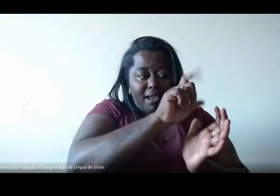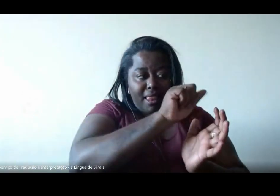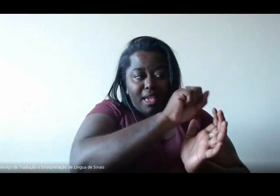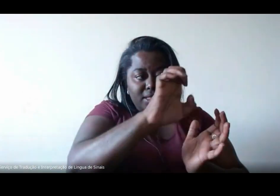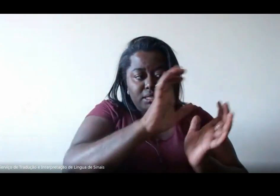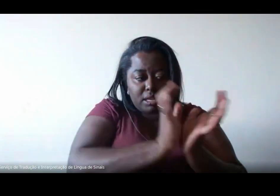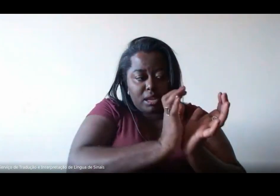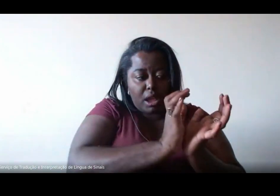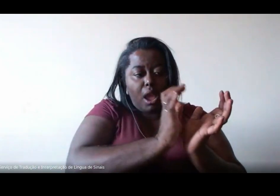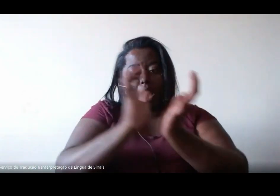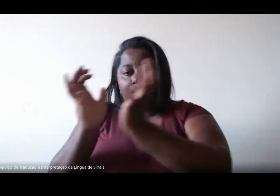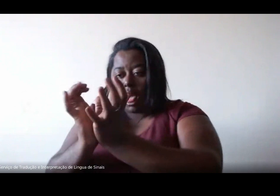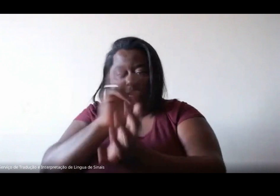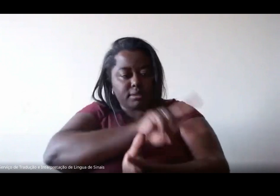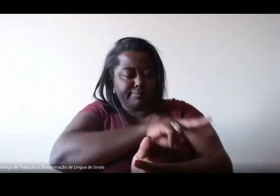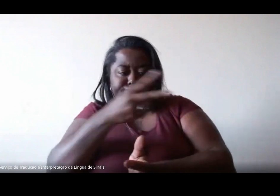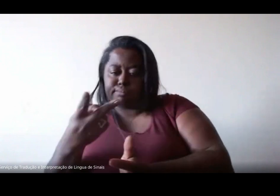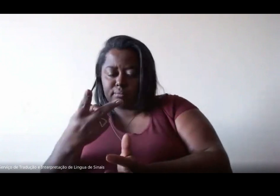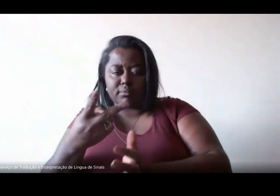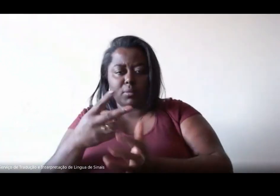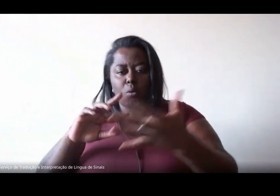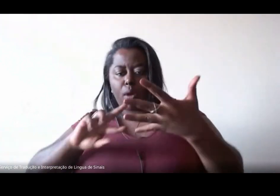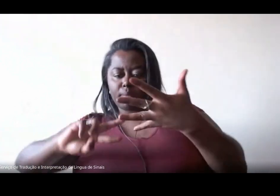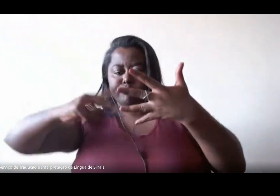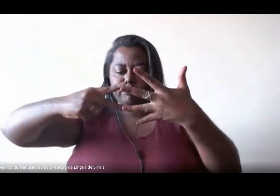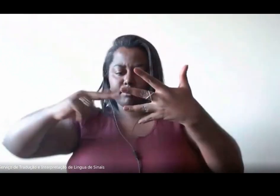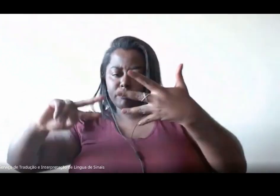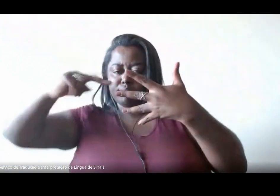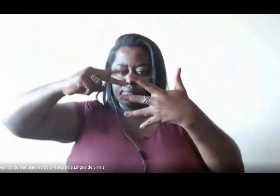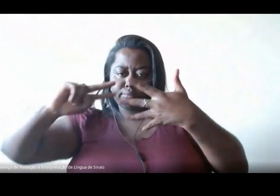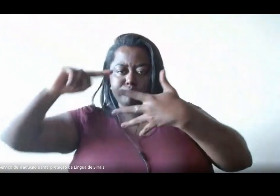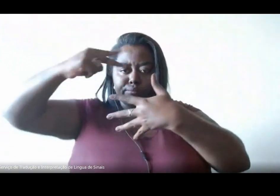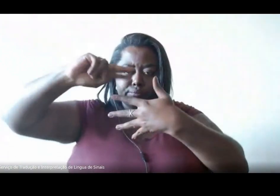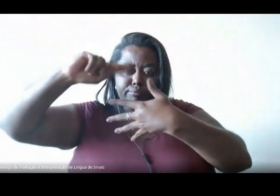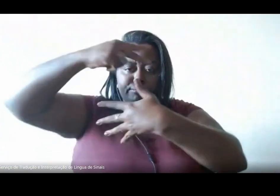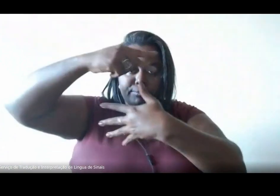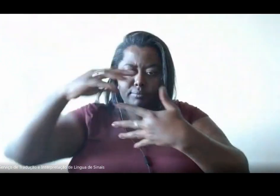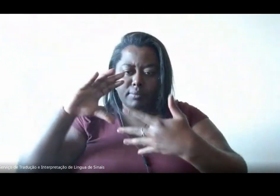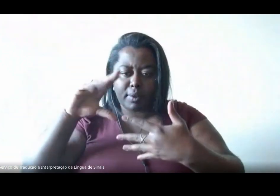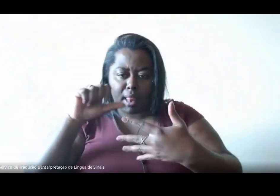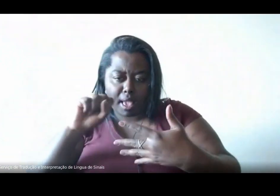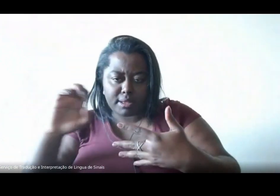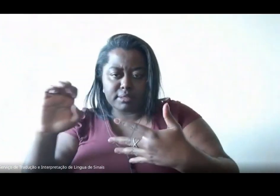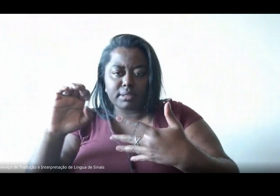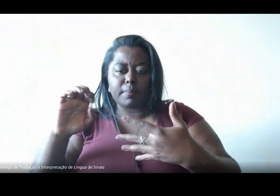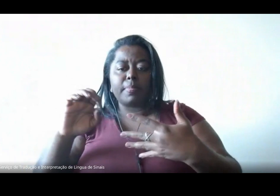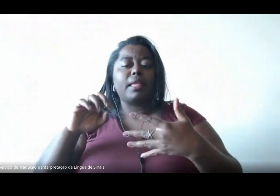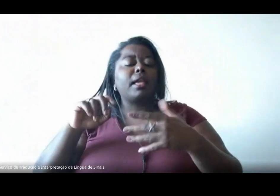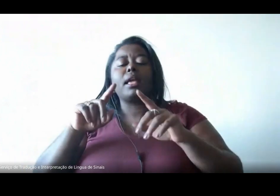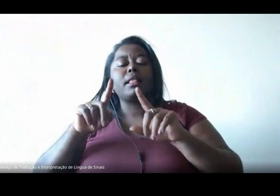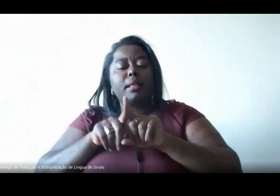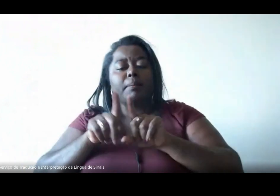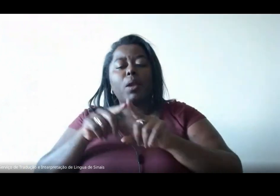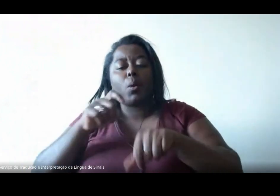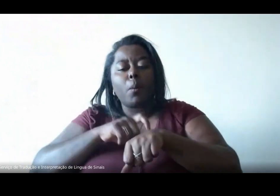prefixo trans, no caso, não marca o fato de ultrapassar ou de se elevar de uma classe para outra, mas o